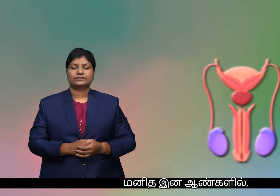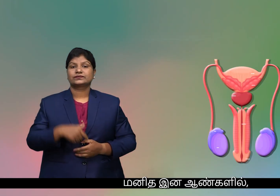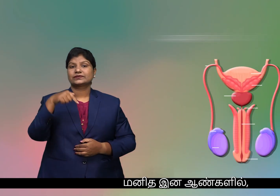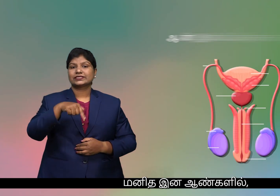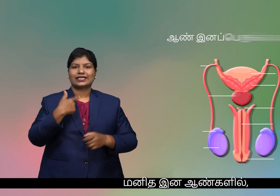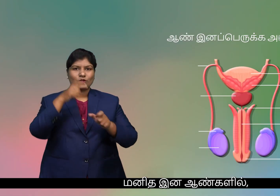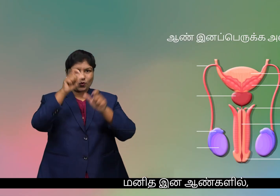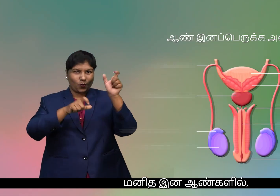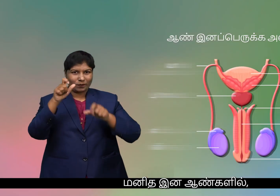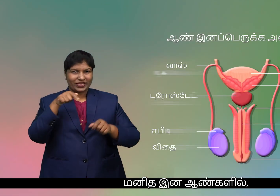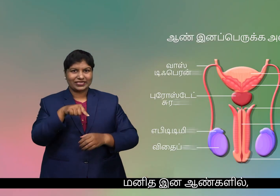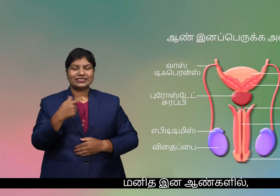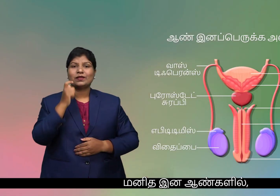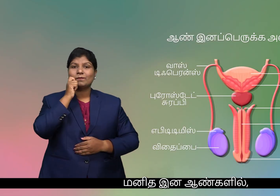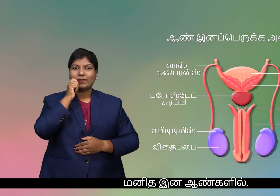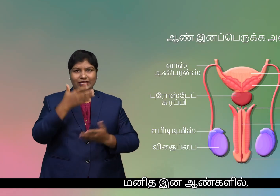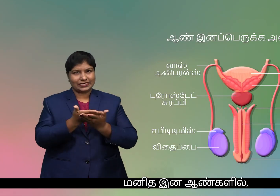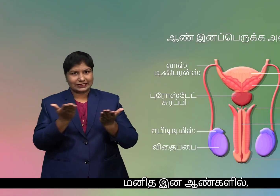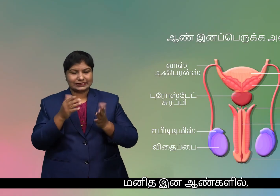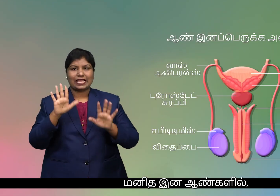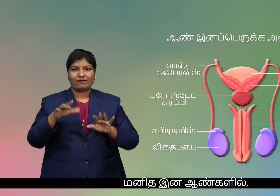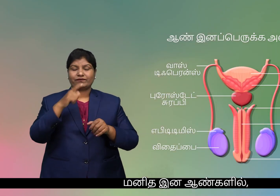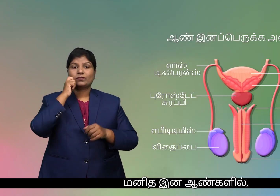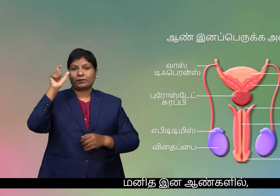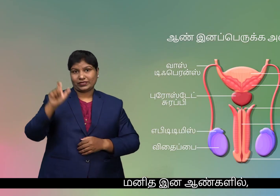மனித இன ஆண்களில்